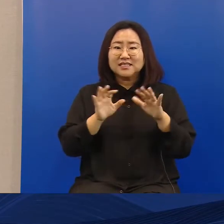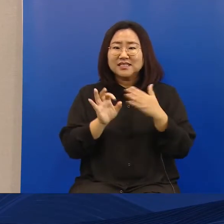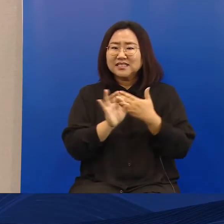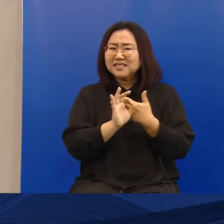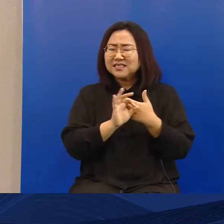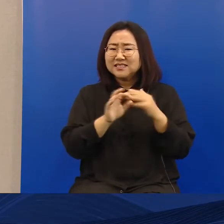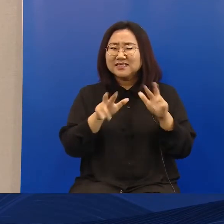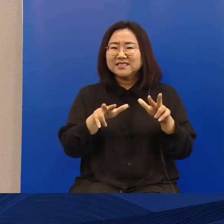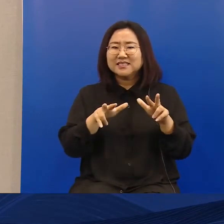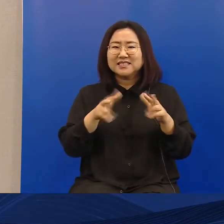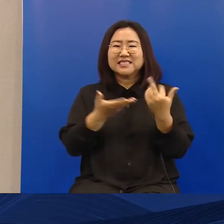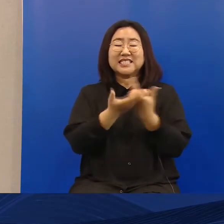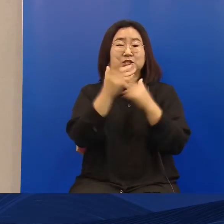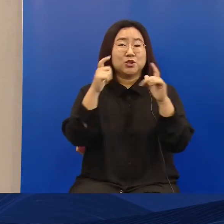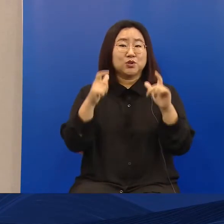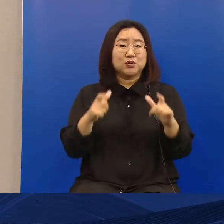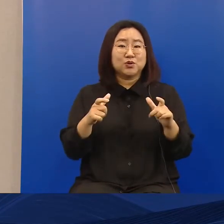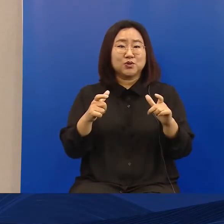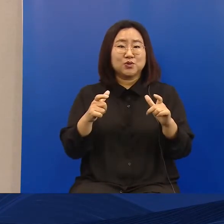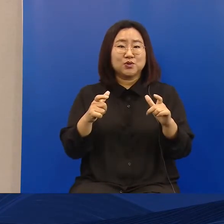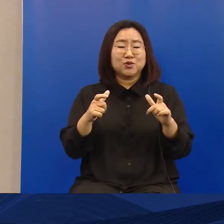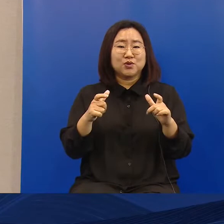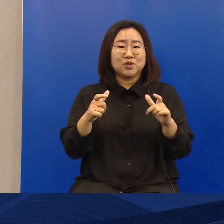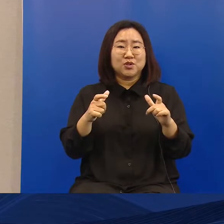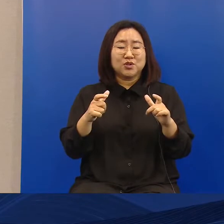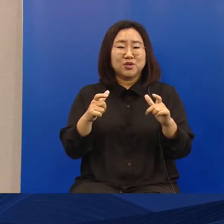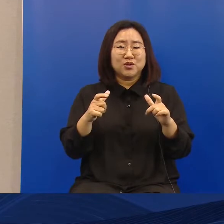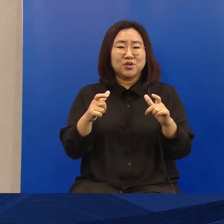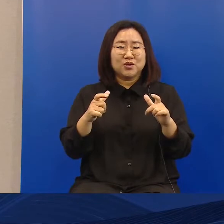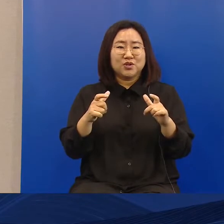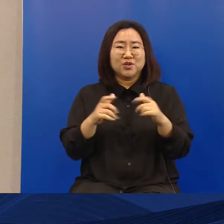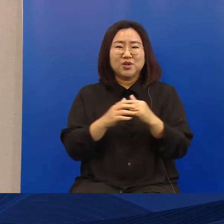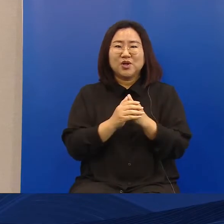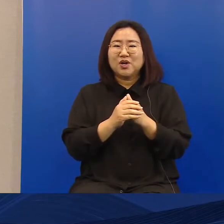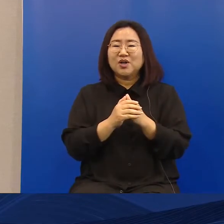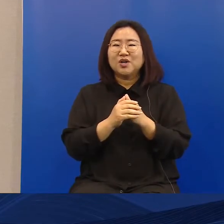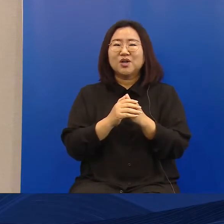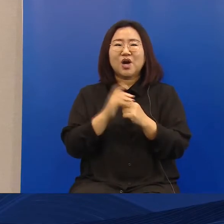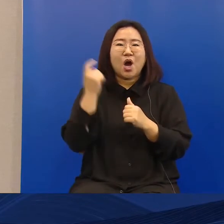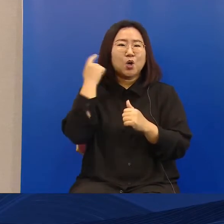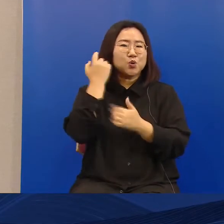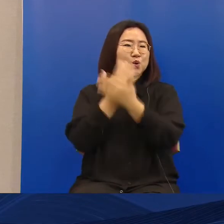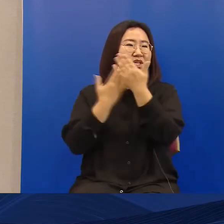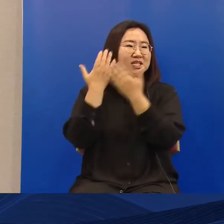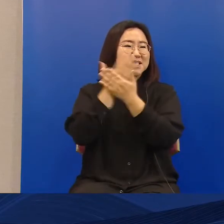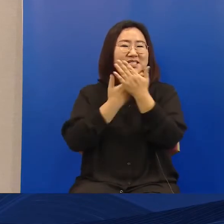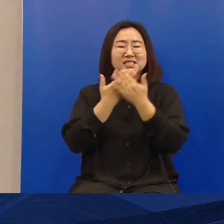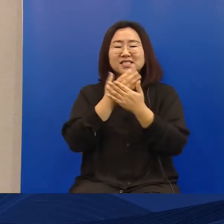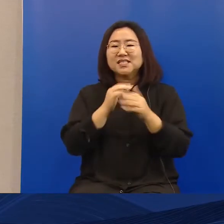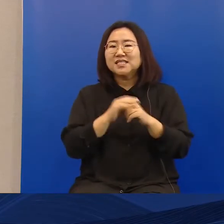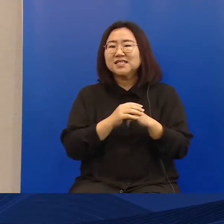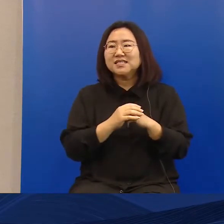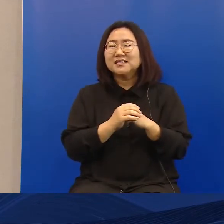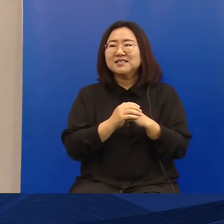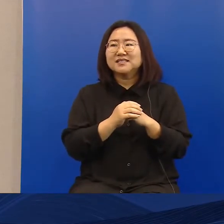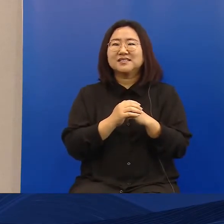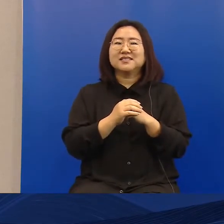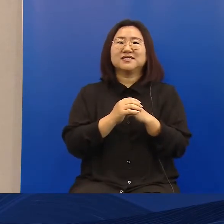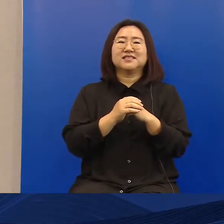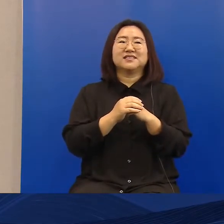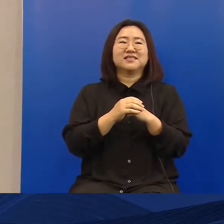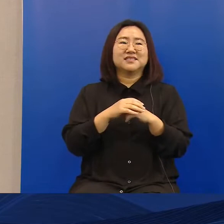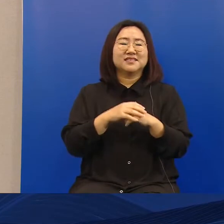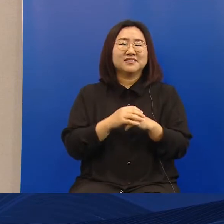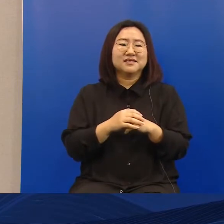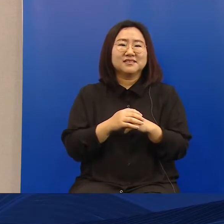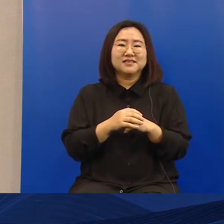일단 먼저 제주도에서 전담 수사를 채용하고 그다음에 소통 매뉴얼 만드는 등 다양한 노력을 하고 있는 것